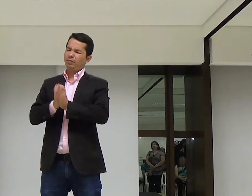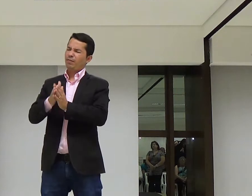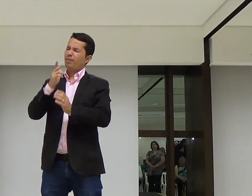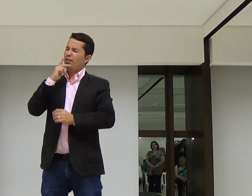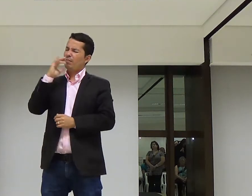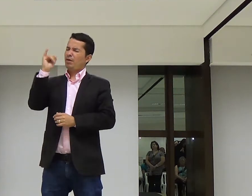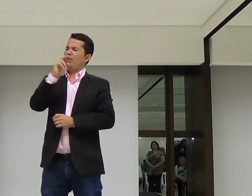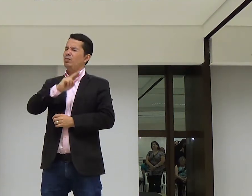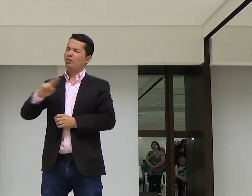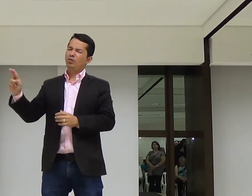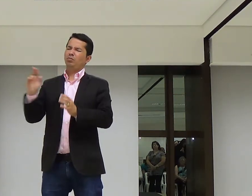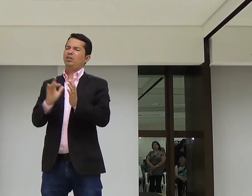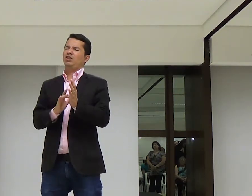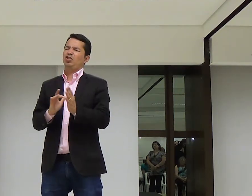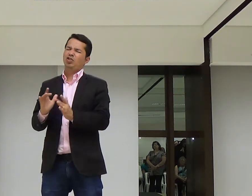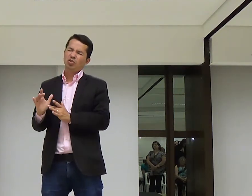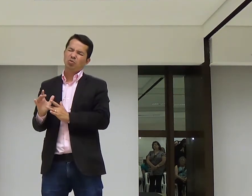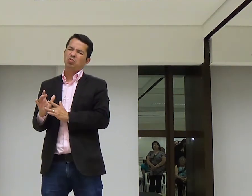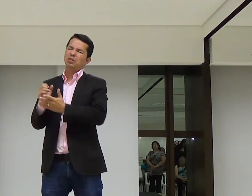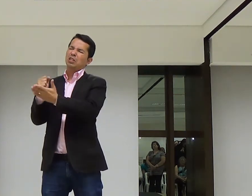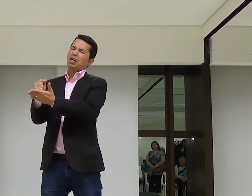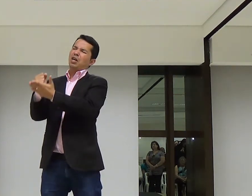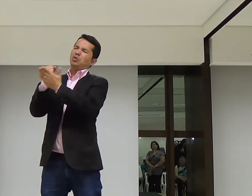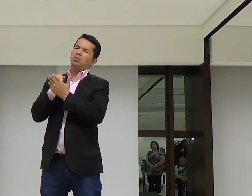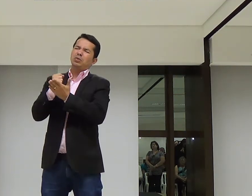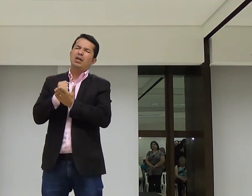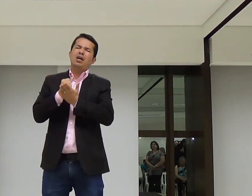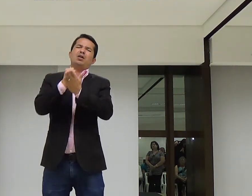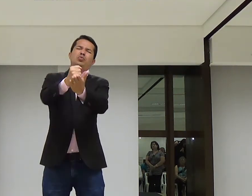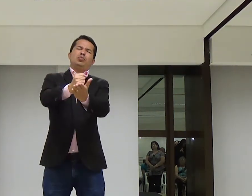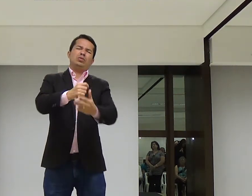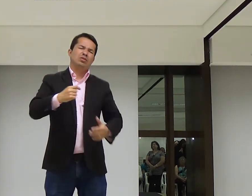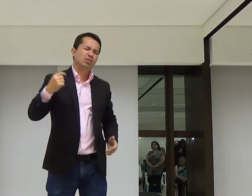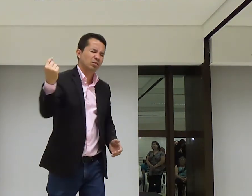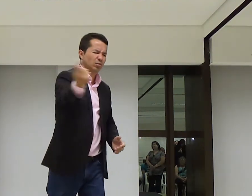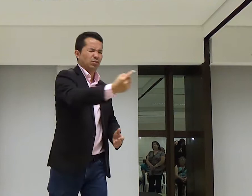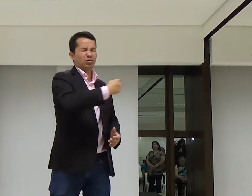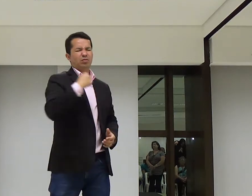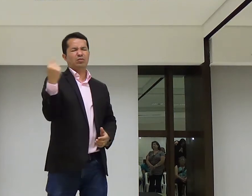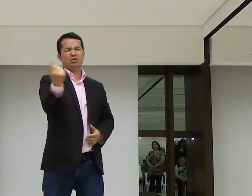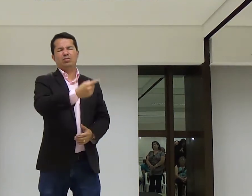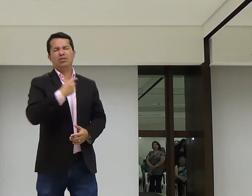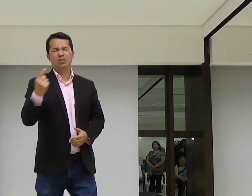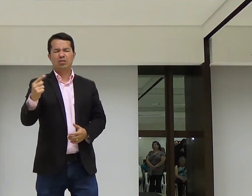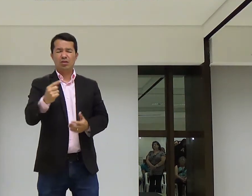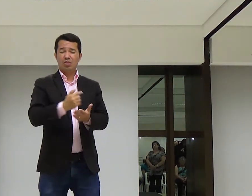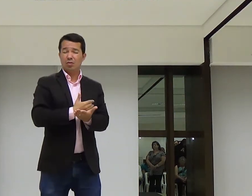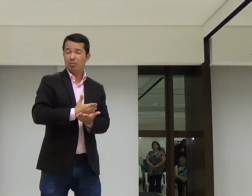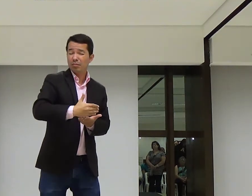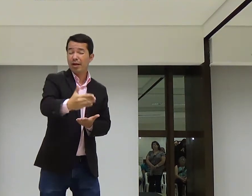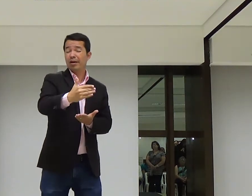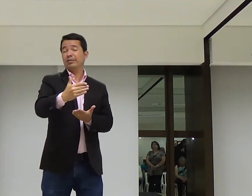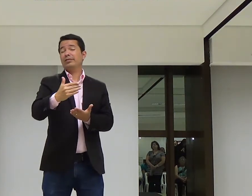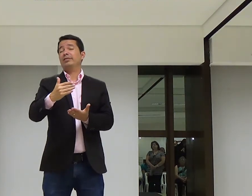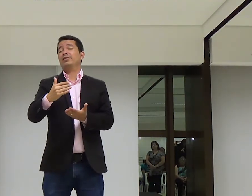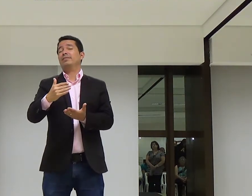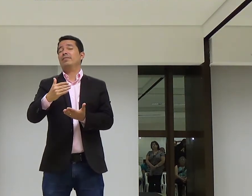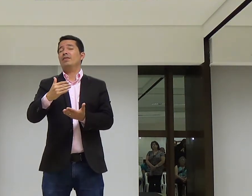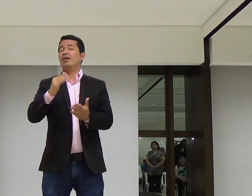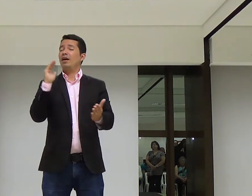a falta de inteligência, a falta de sabedoria para fazer as coisas certas. Nos ajuda, Deus.